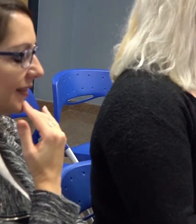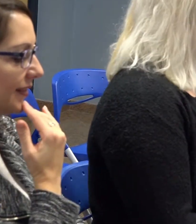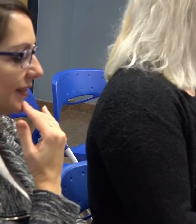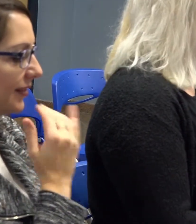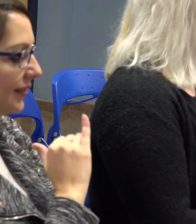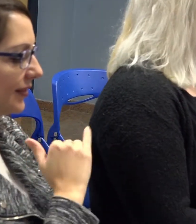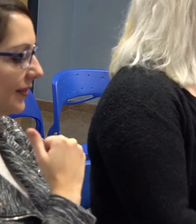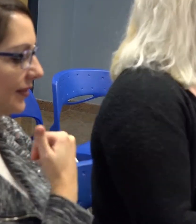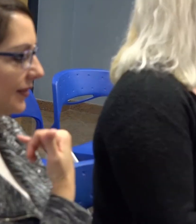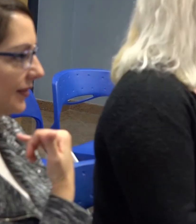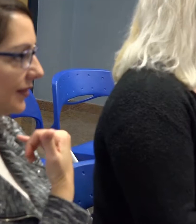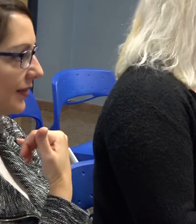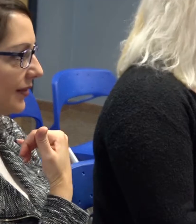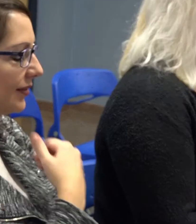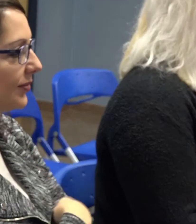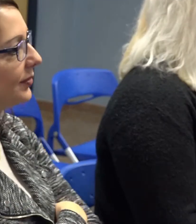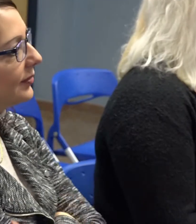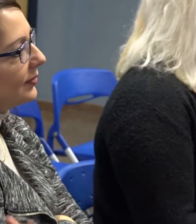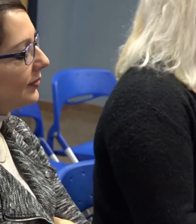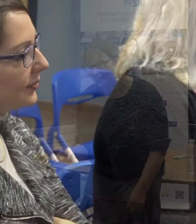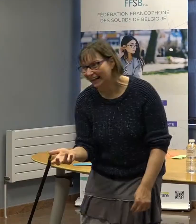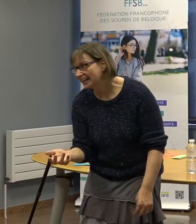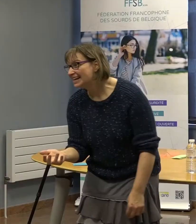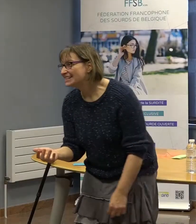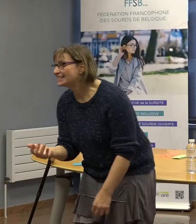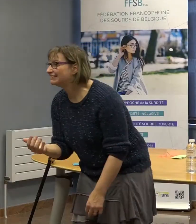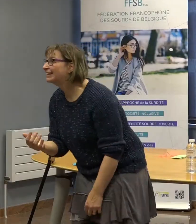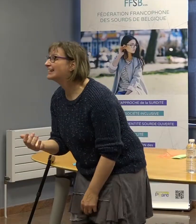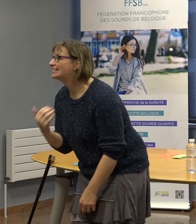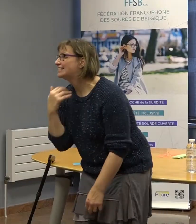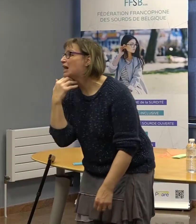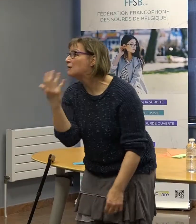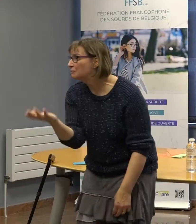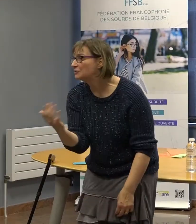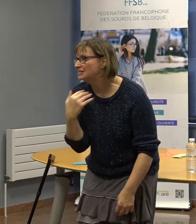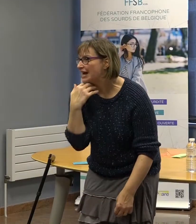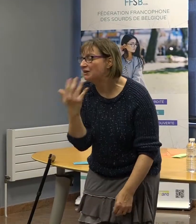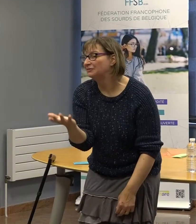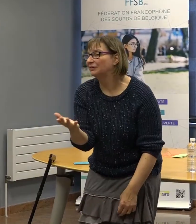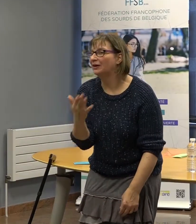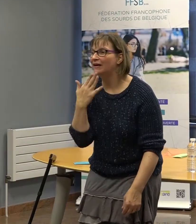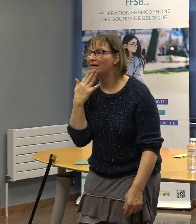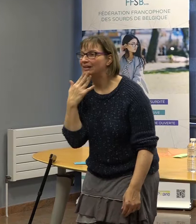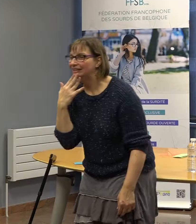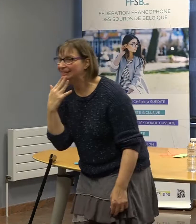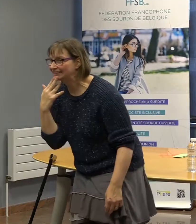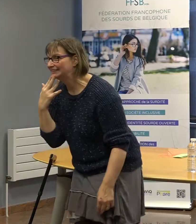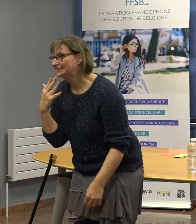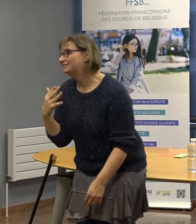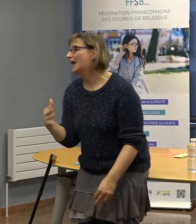bien avoir quelques signes pour pouvoir communiquer avec une personne sourde, savoir un petit peu comment elles se débrouillent quand il n'y pas de langue des signes.